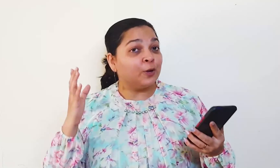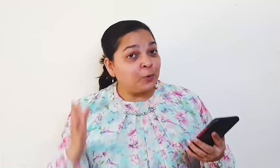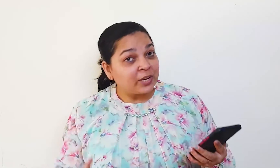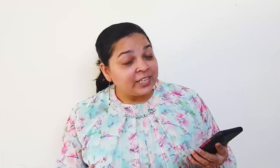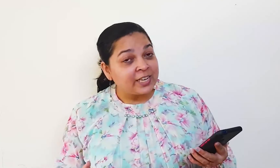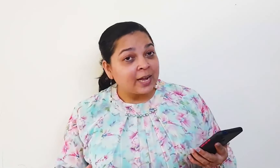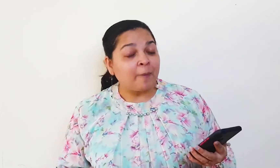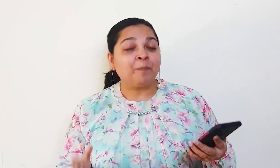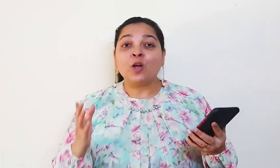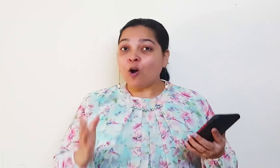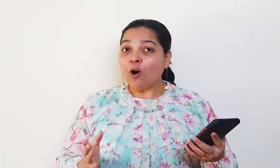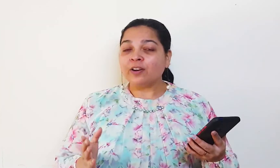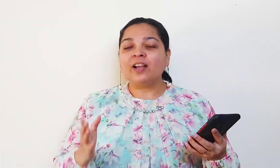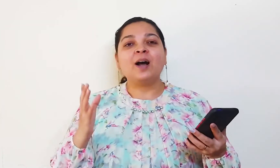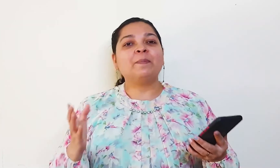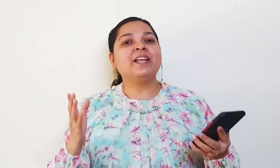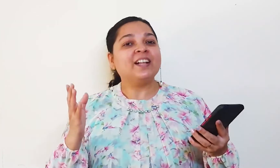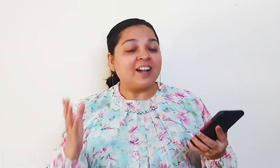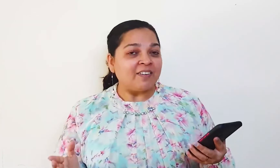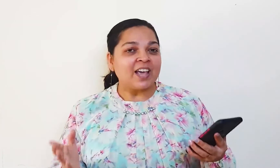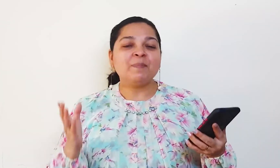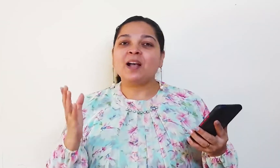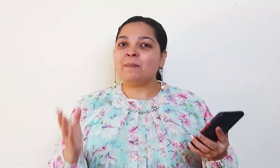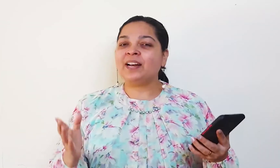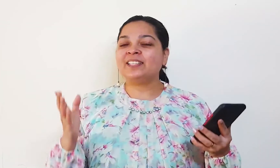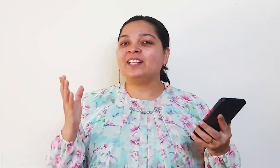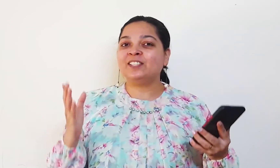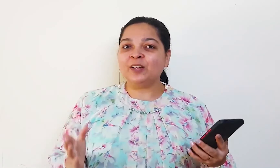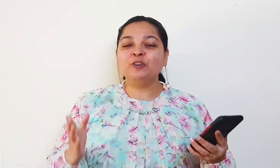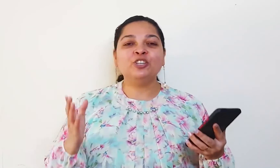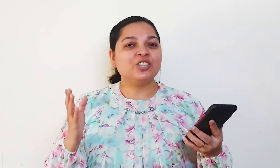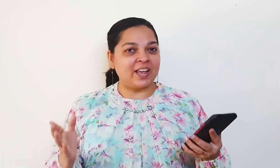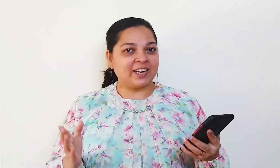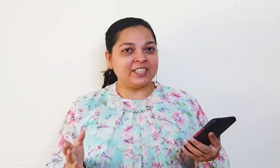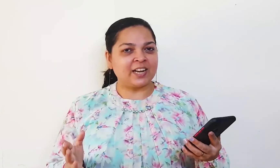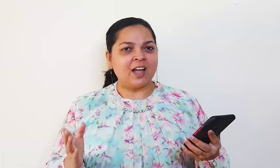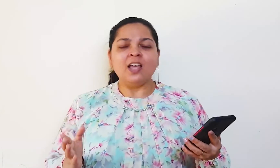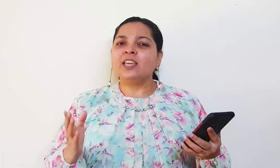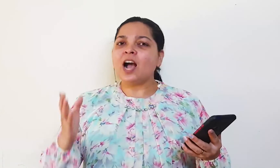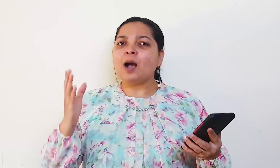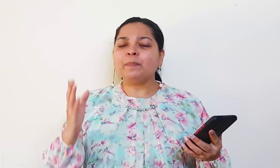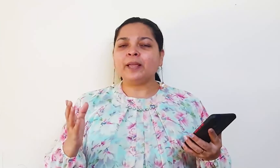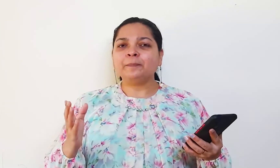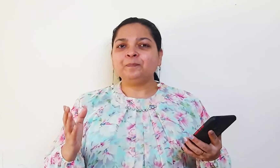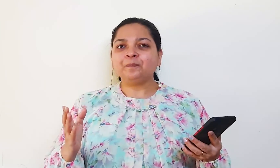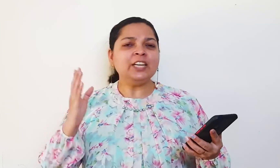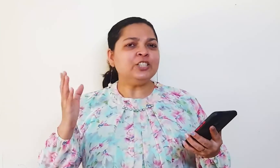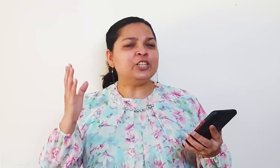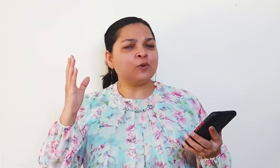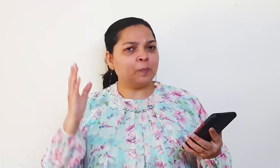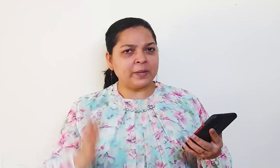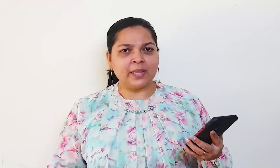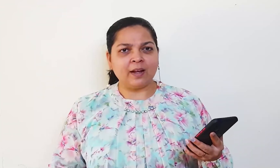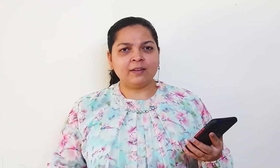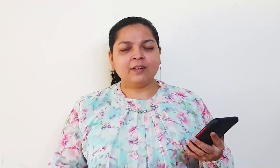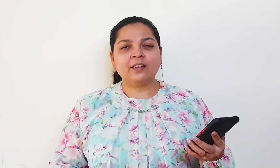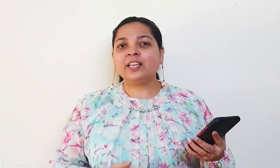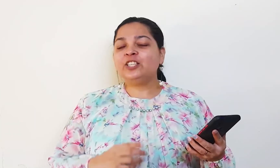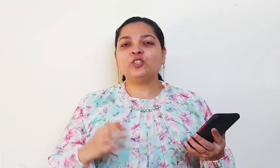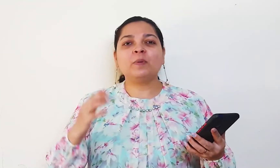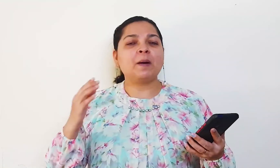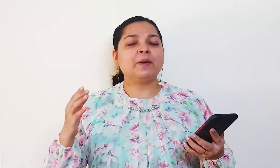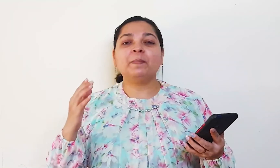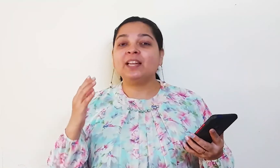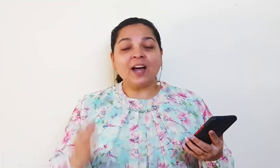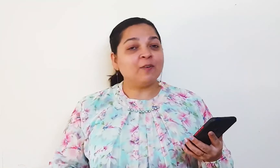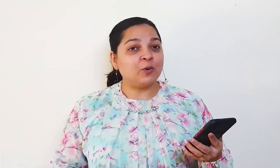जुन कुरा तपाईँले परिवर्तन ल्याउनु भयो परमेश्वरको वचन बोलेर प्रार्थनाबाट अन्य भाषामा प्रार्थना गरेर हालेलुया र जुन